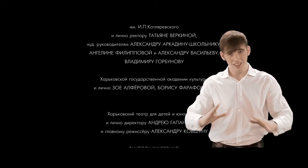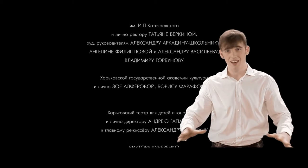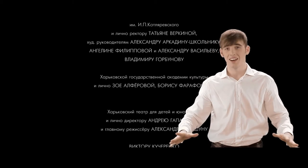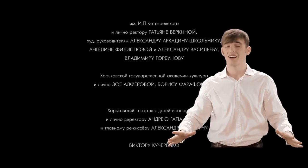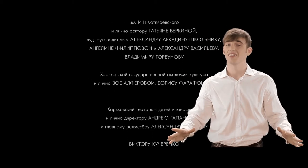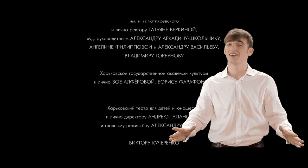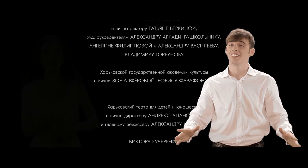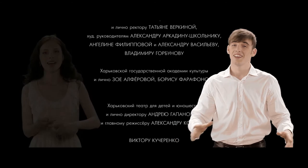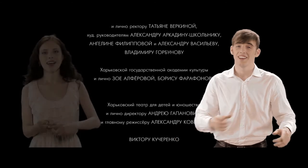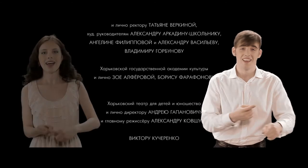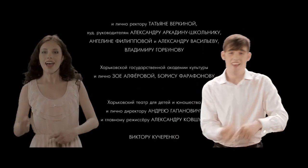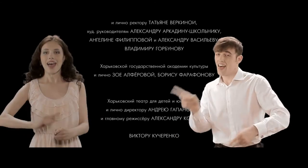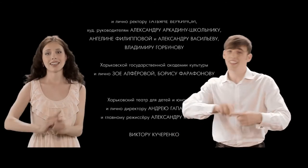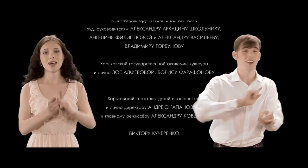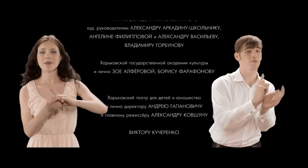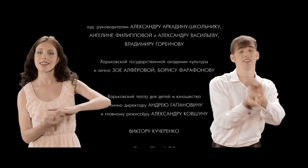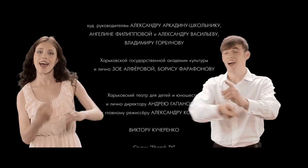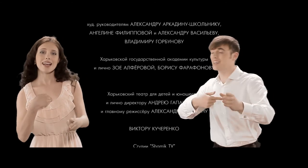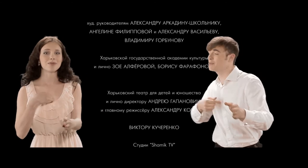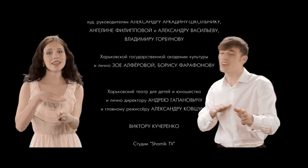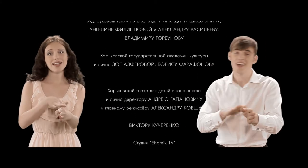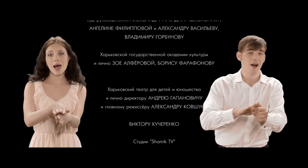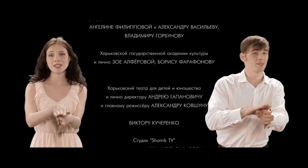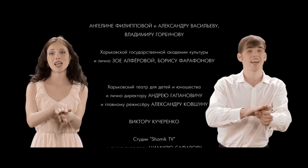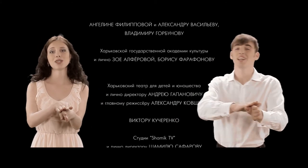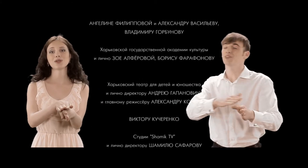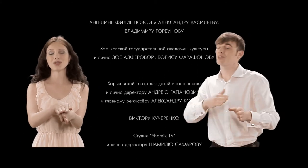наизнанку все. Это меня.